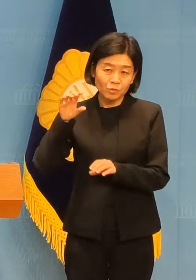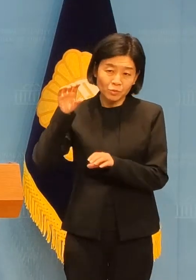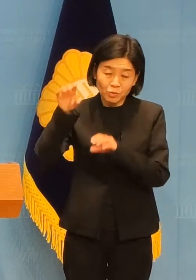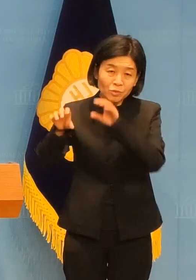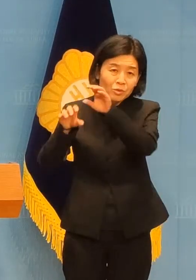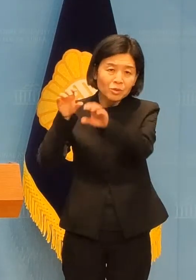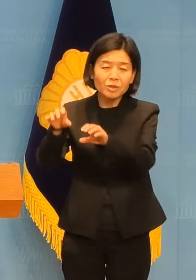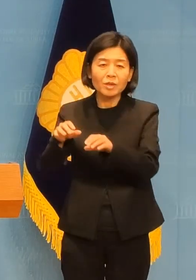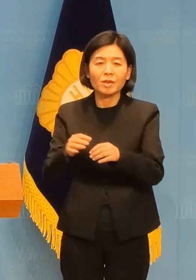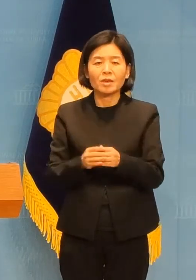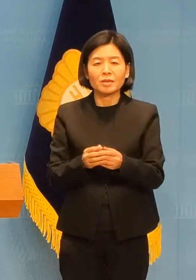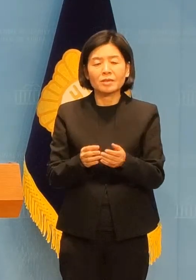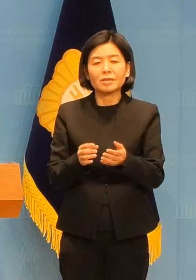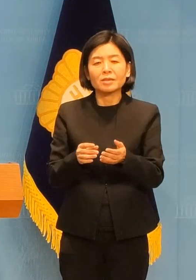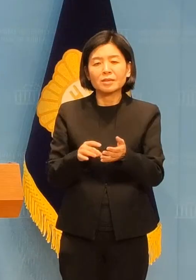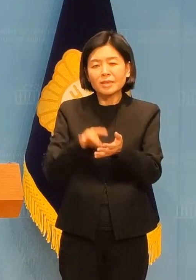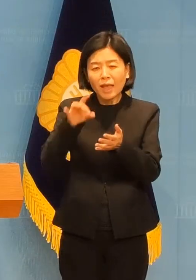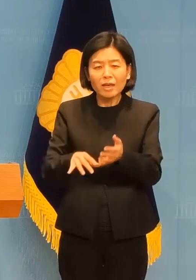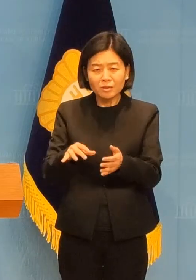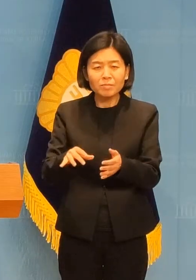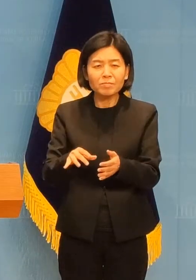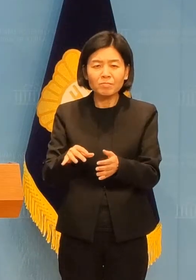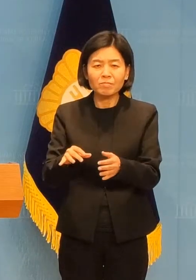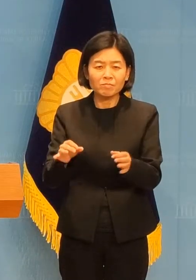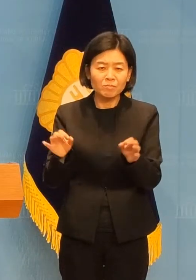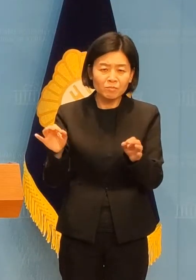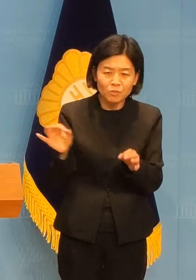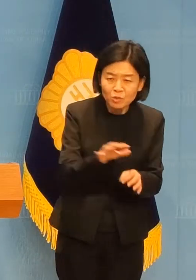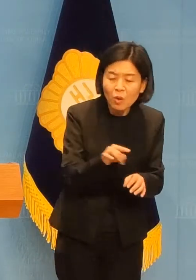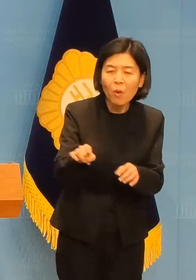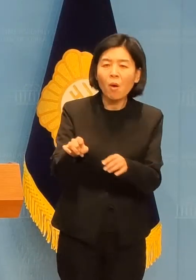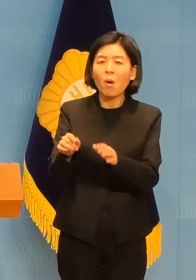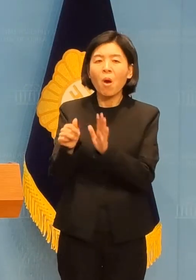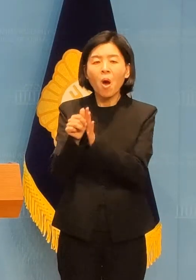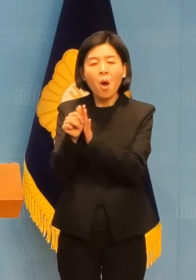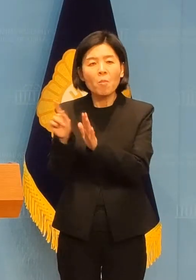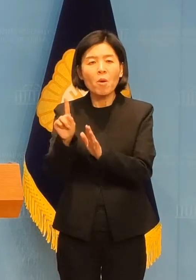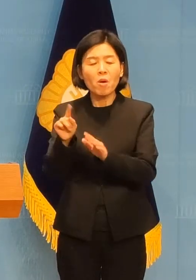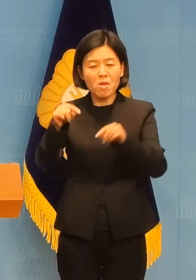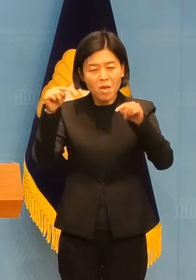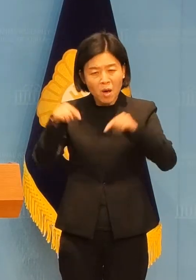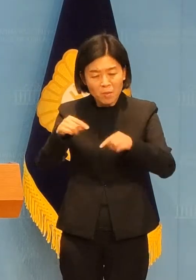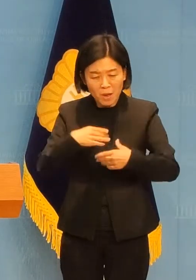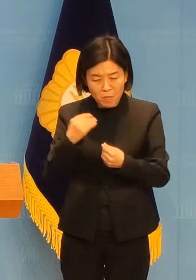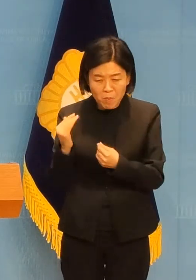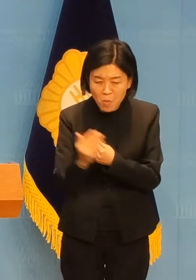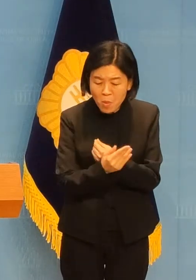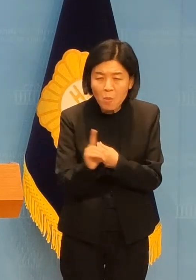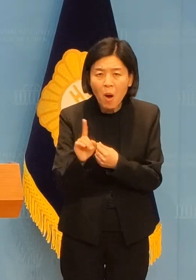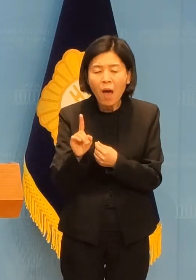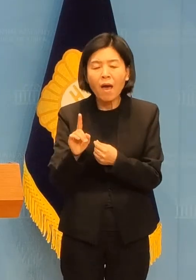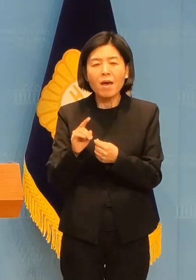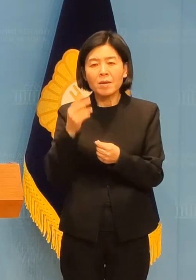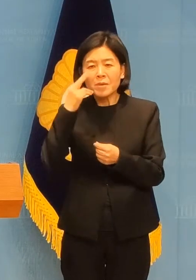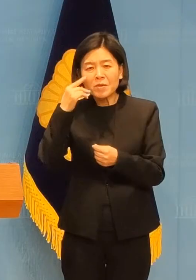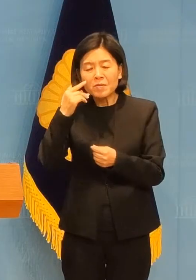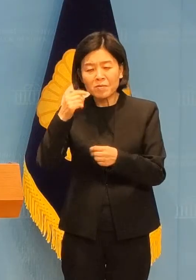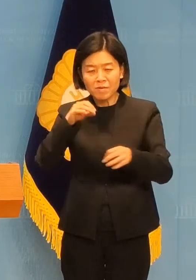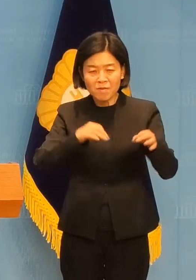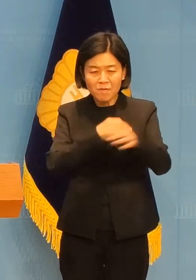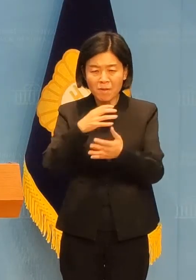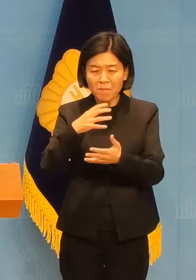주한미군 포괄적 지원금까지 협상 아닌 미국의 경제안보 약탈 확인한 팩트시트 결코 받아들일 수